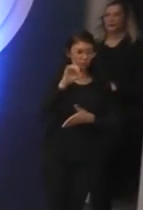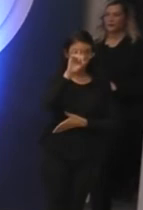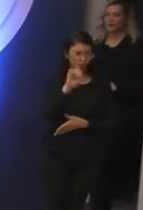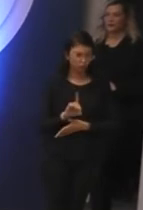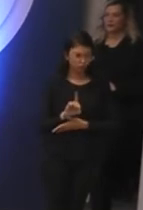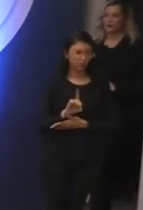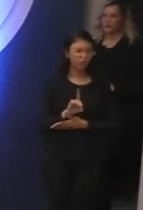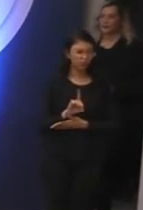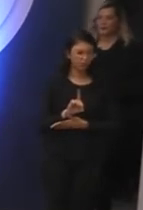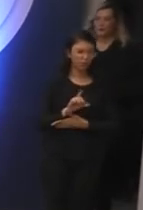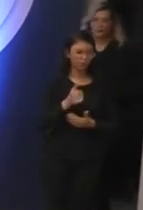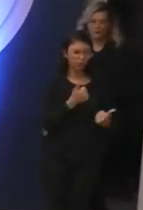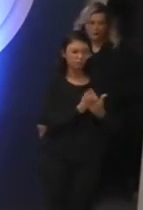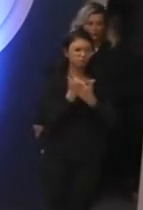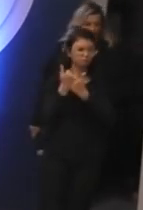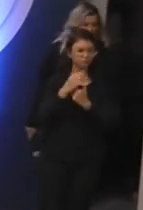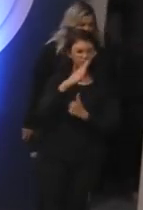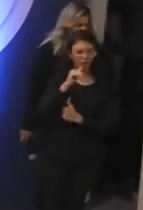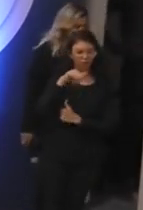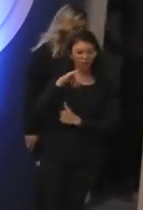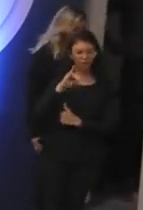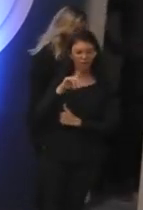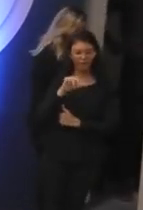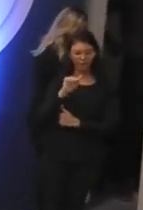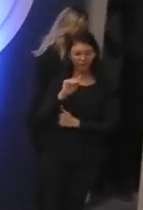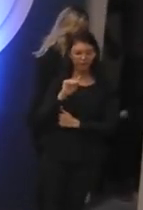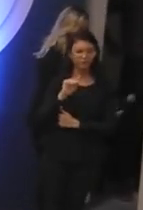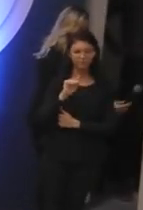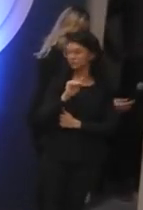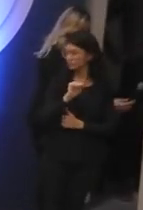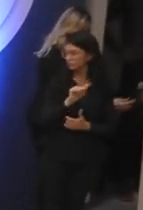Anel, substituta Camila Bonfim.